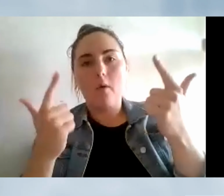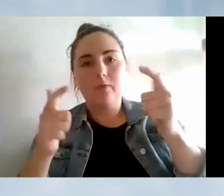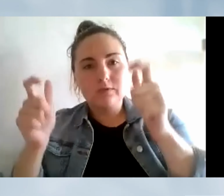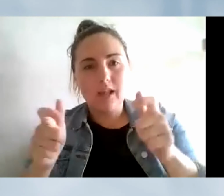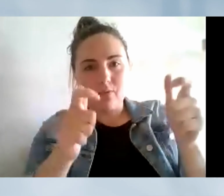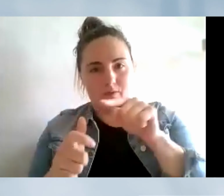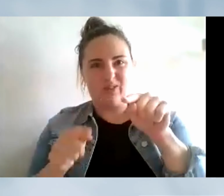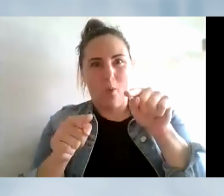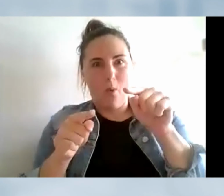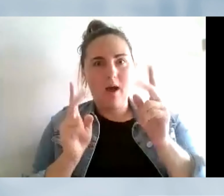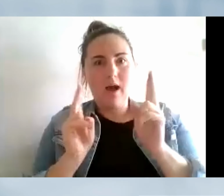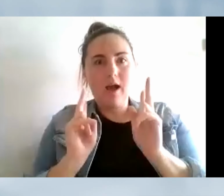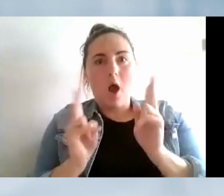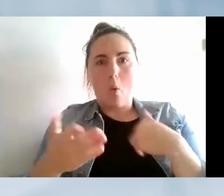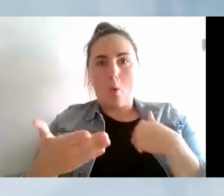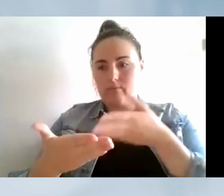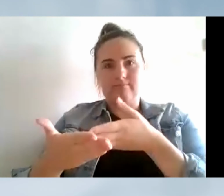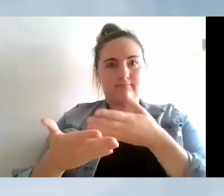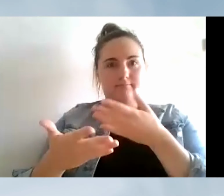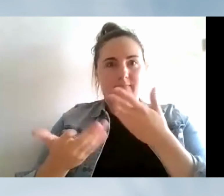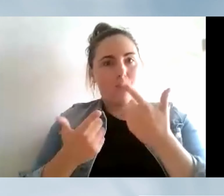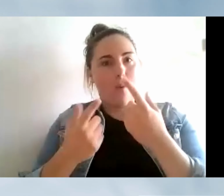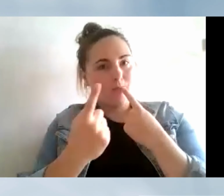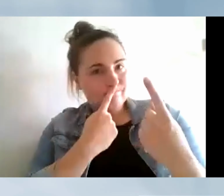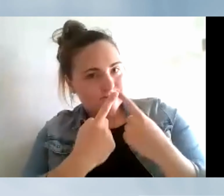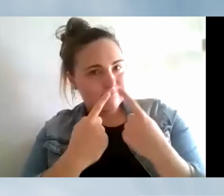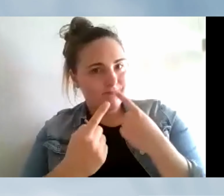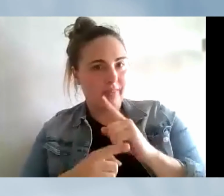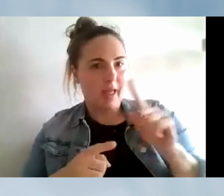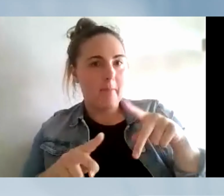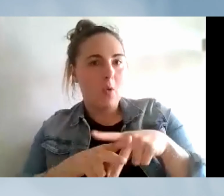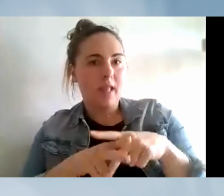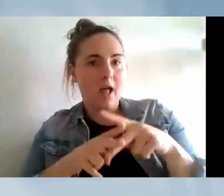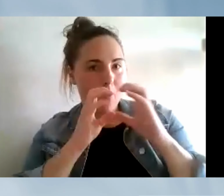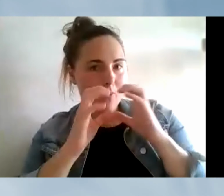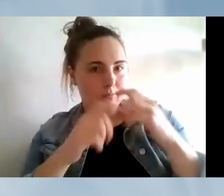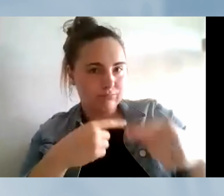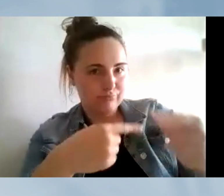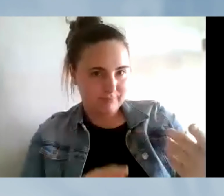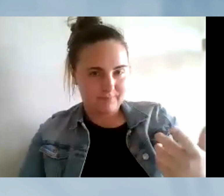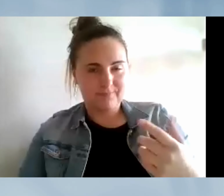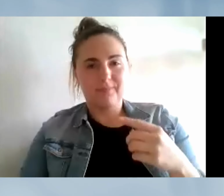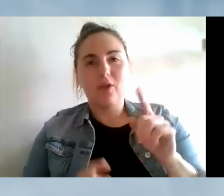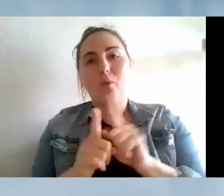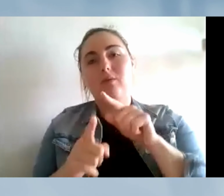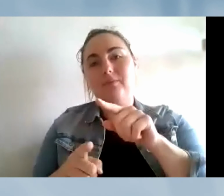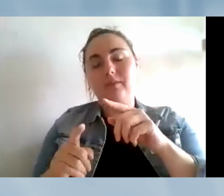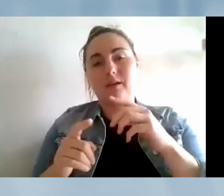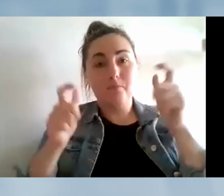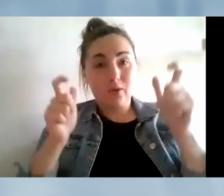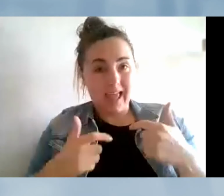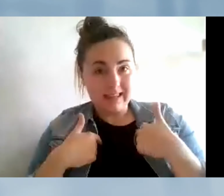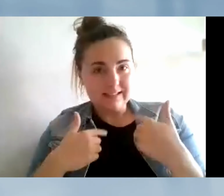dobiti tolmača, ali bom lahko komunicirala z javno ustanovo, tako da bolj ta